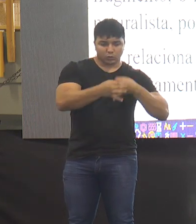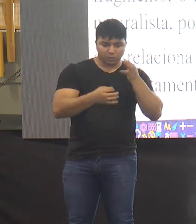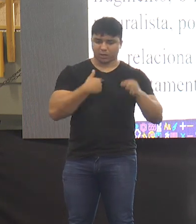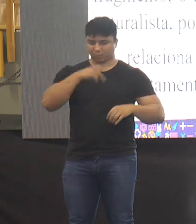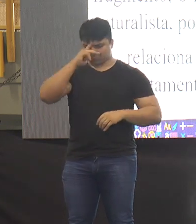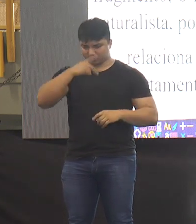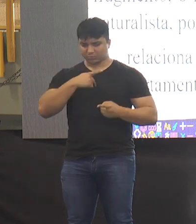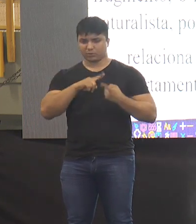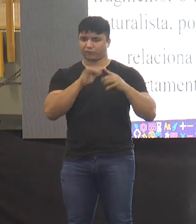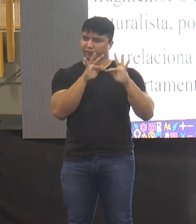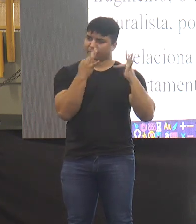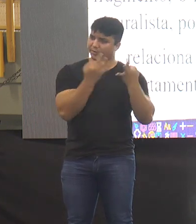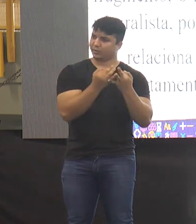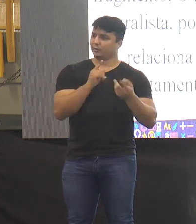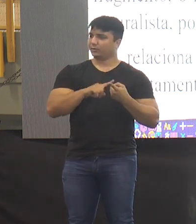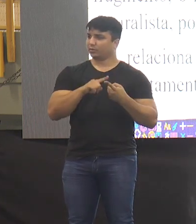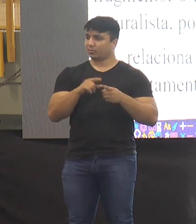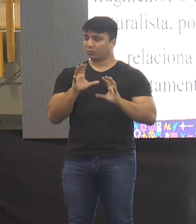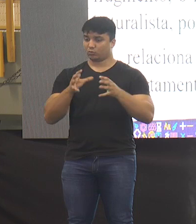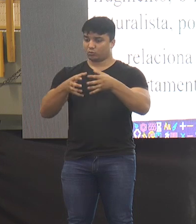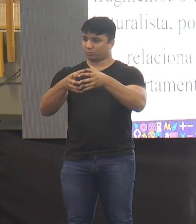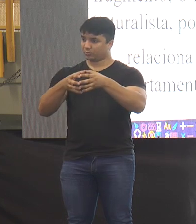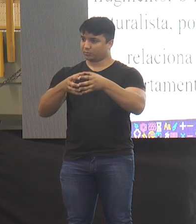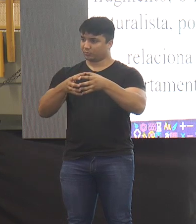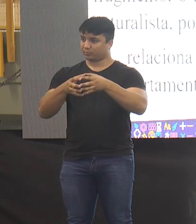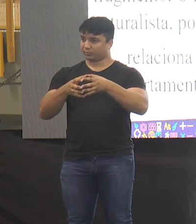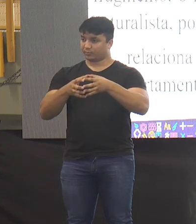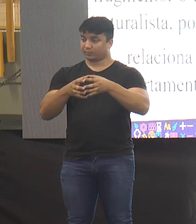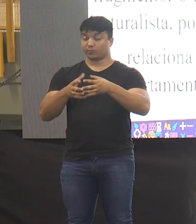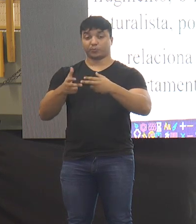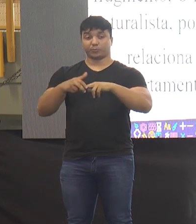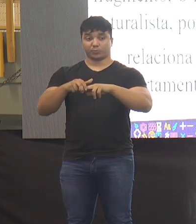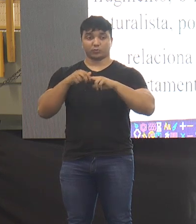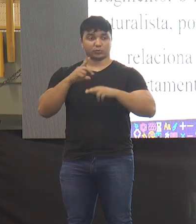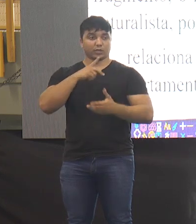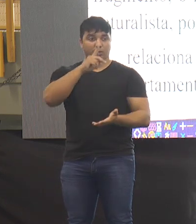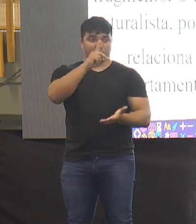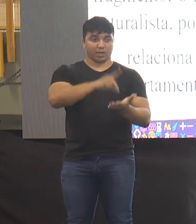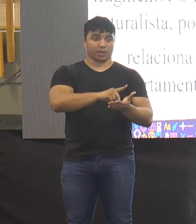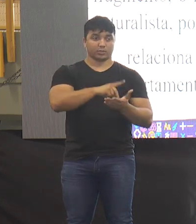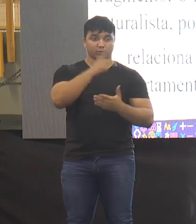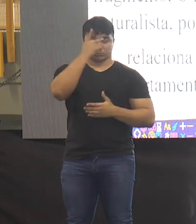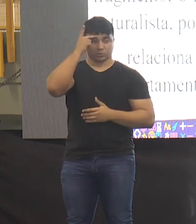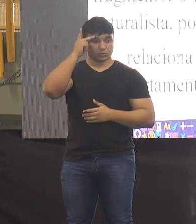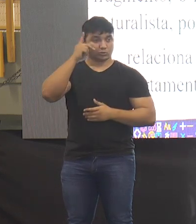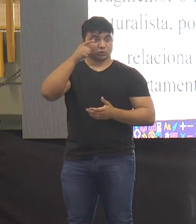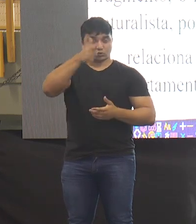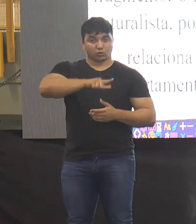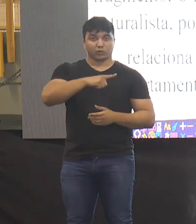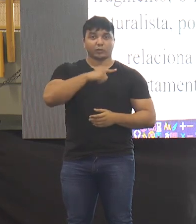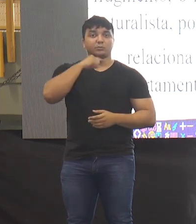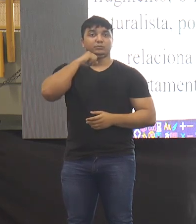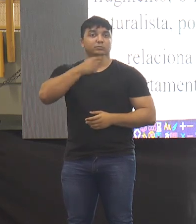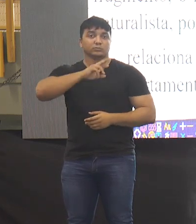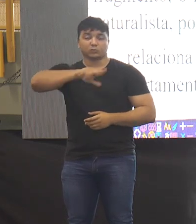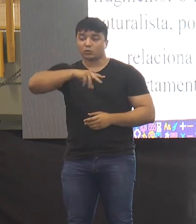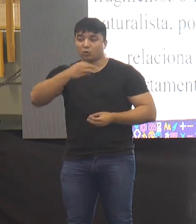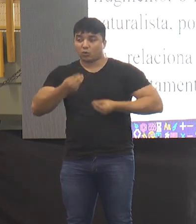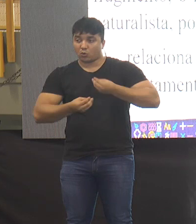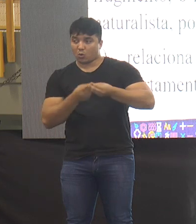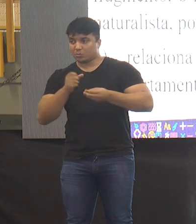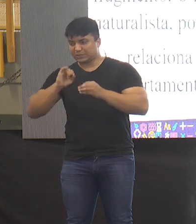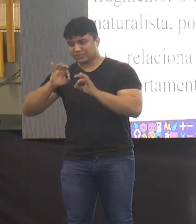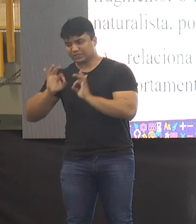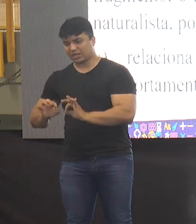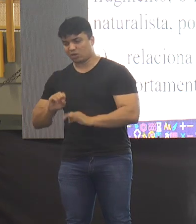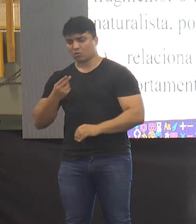sua família, a sua classe. Então, o realista, de novo, ele não diz isso está certo, isso